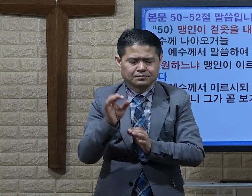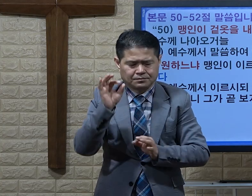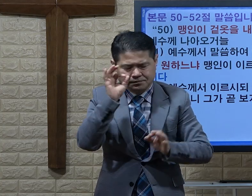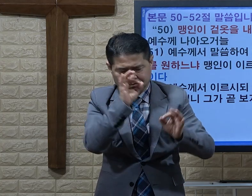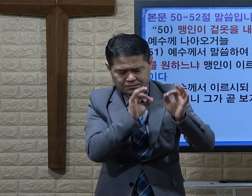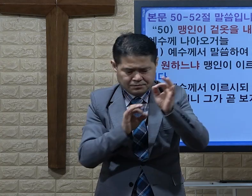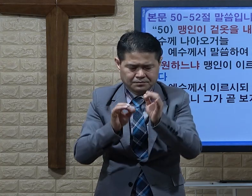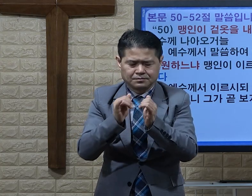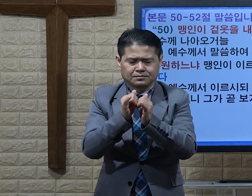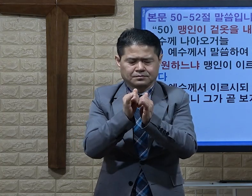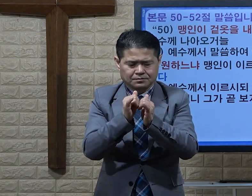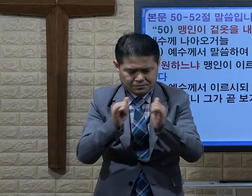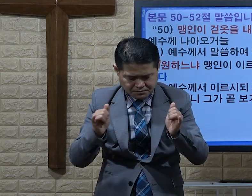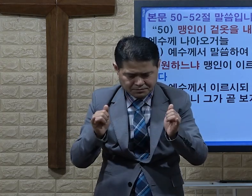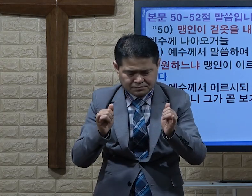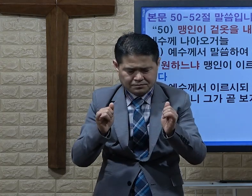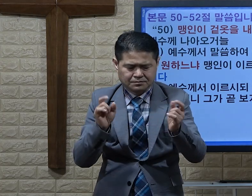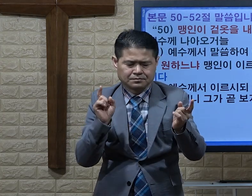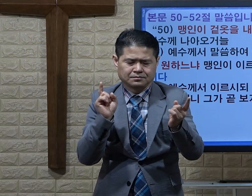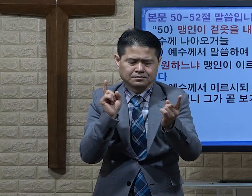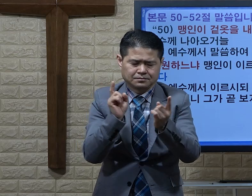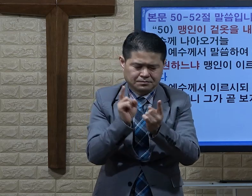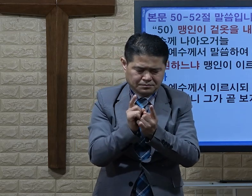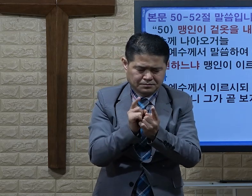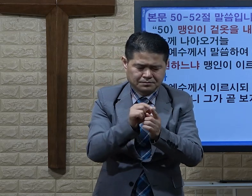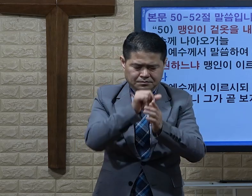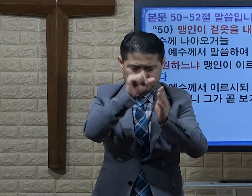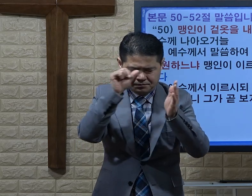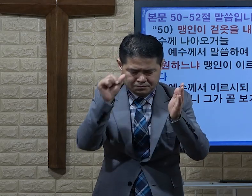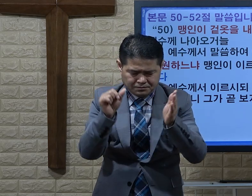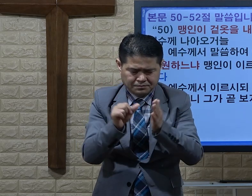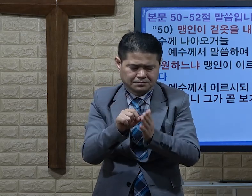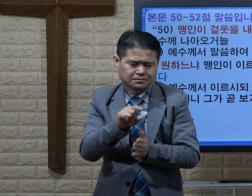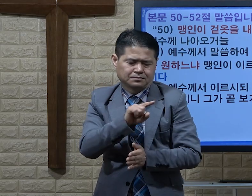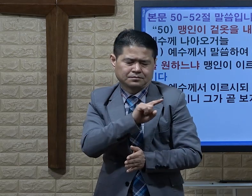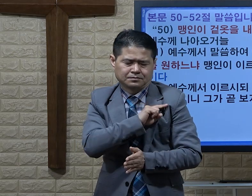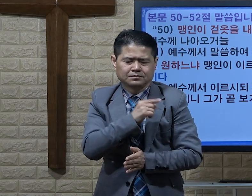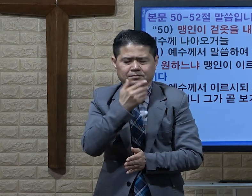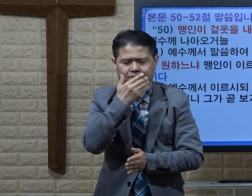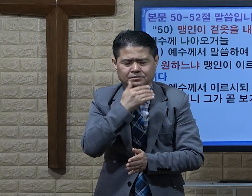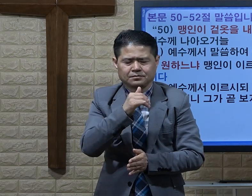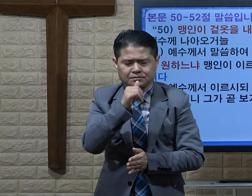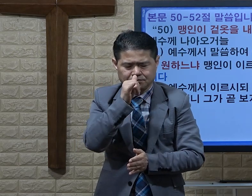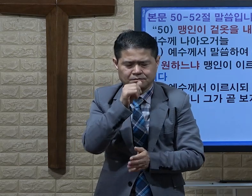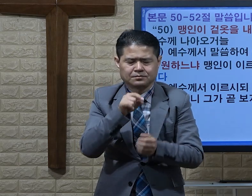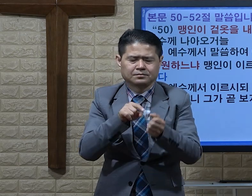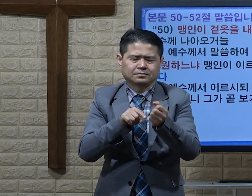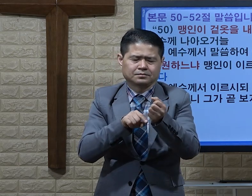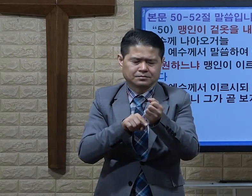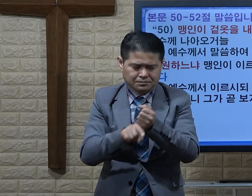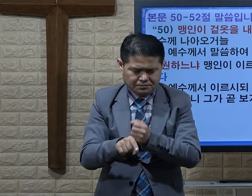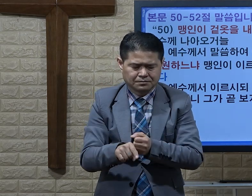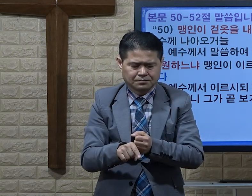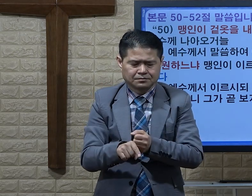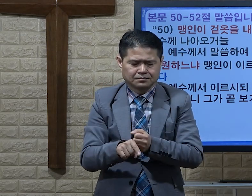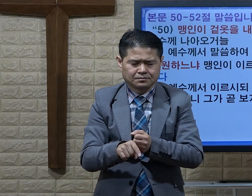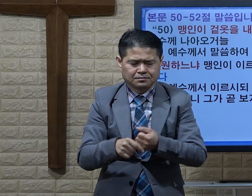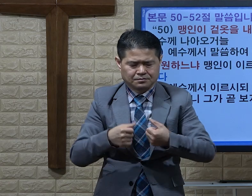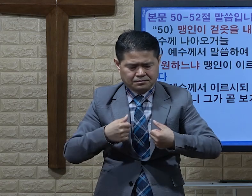예수님을 찾아서 결국에 만난 그 평생의 은혜를